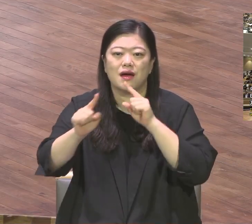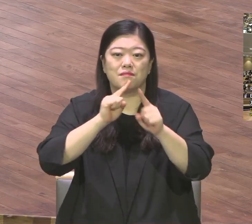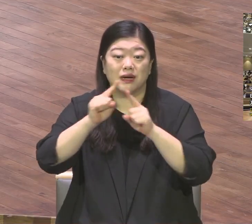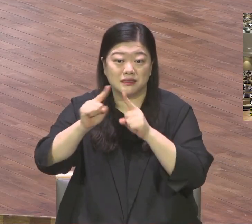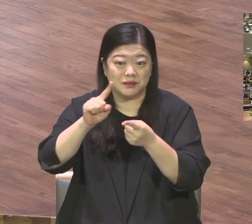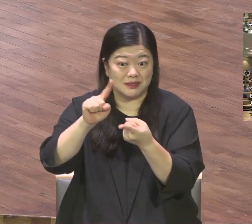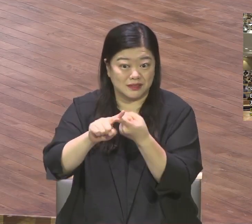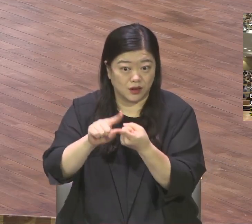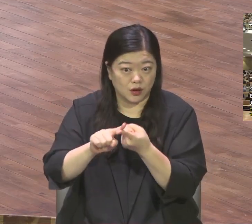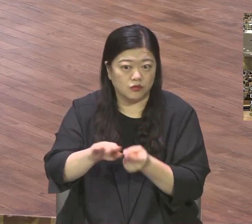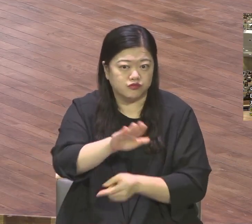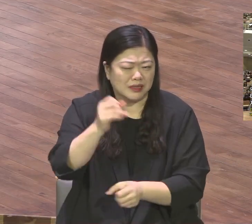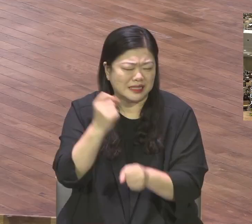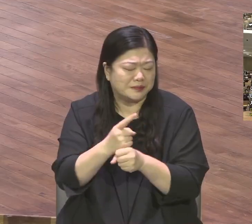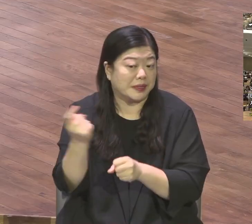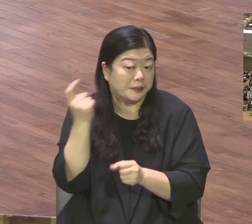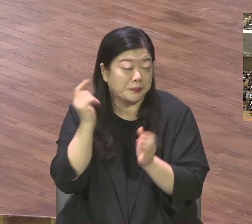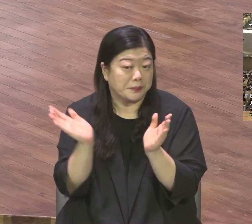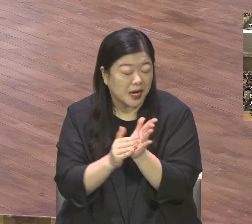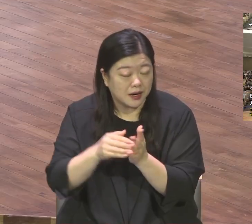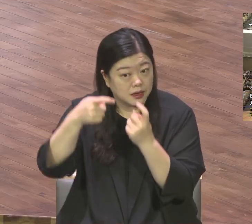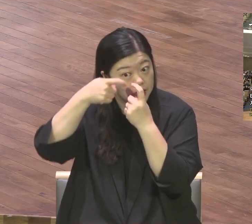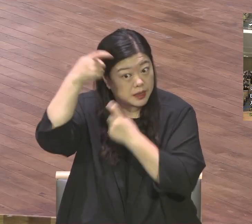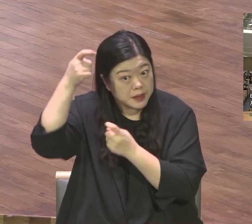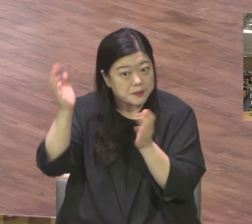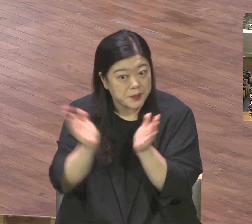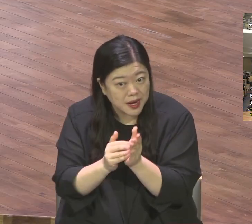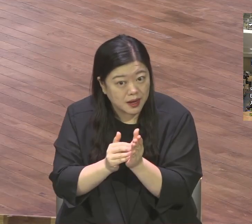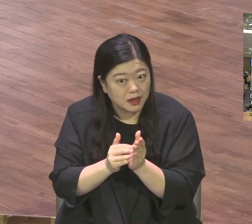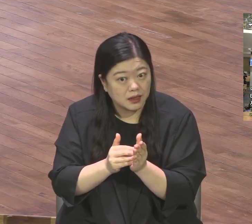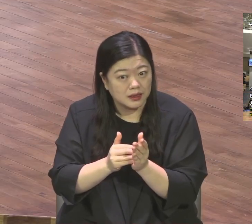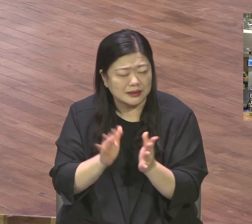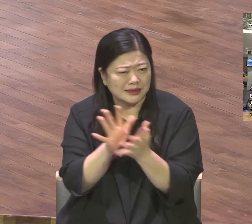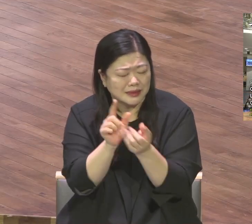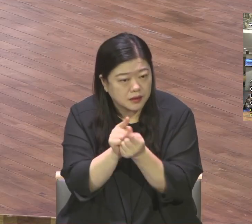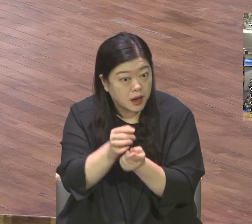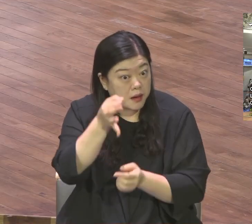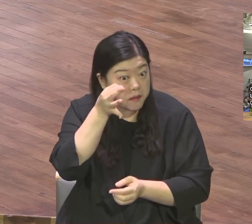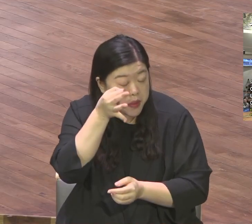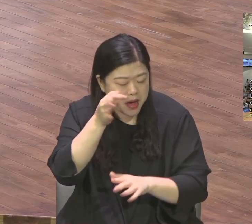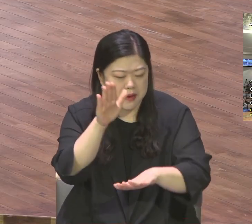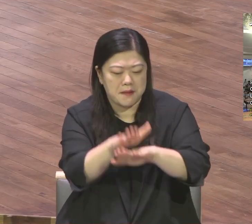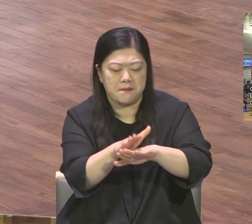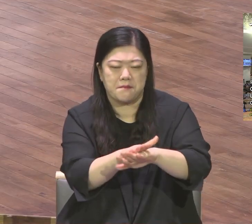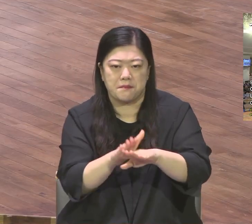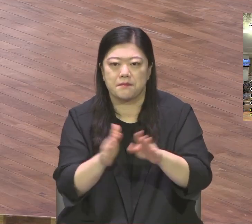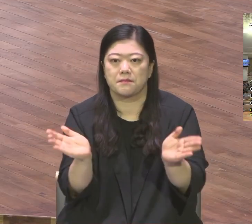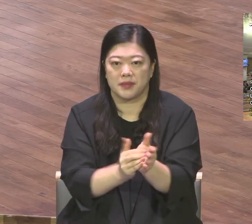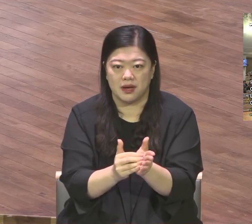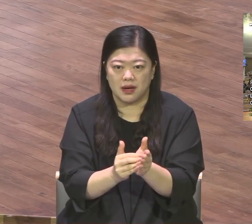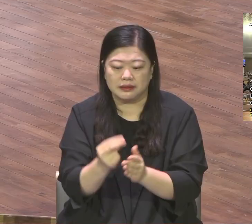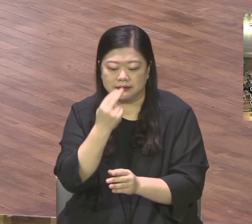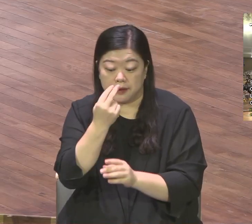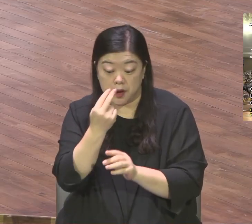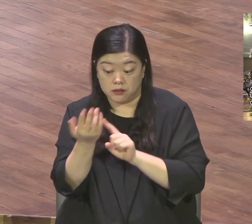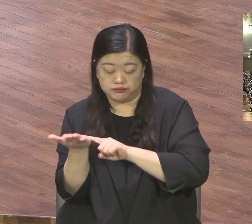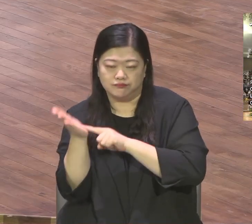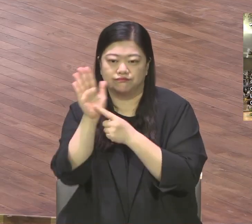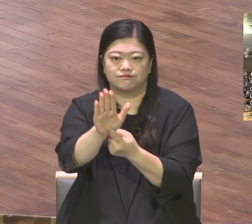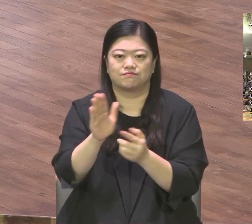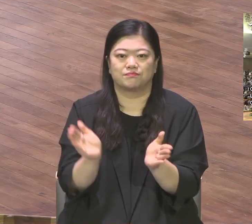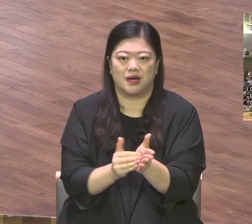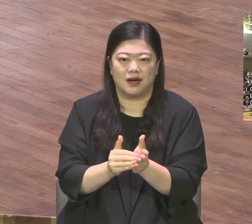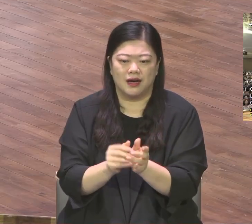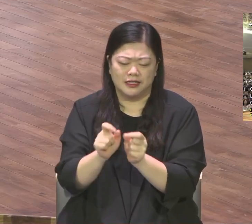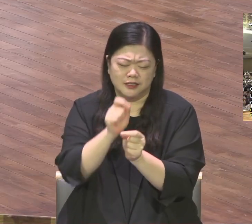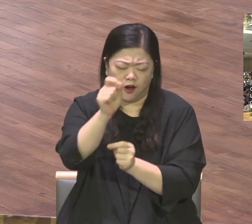관하여는 우리가 들은 바요 눈으로 본 바요 자세히 보고 우리의 손으로 만진 바라 이 생명이 나타나신 바 된지라. 이